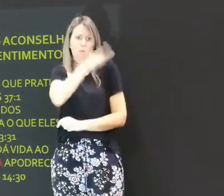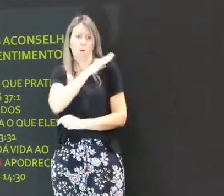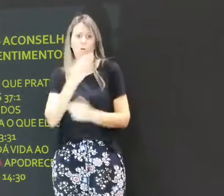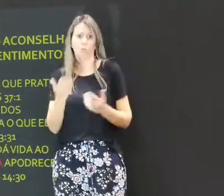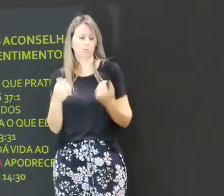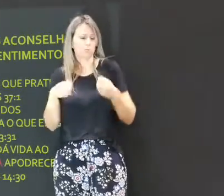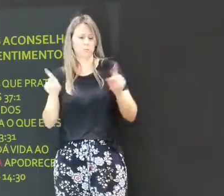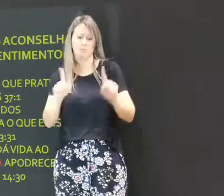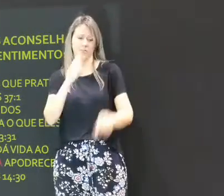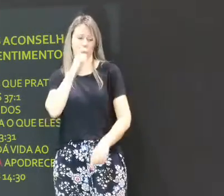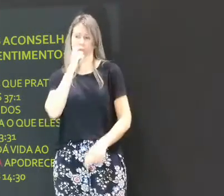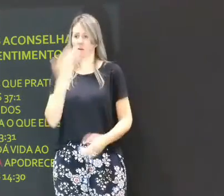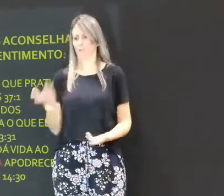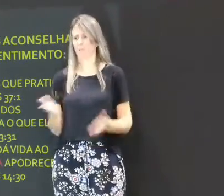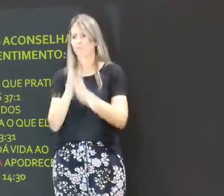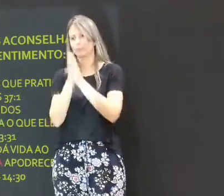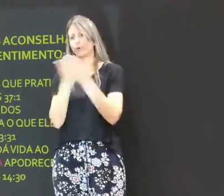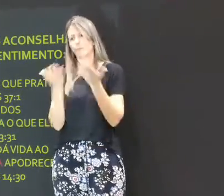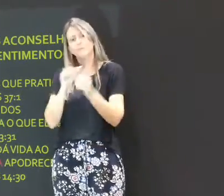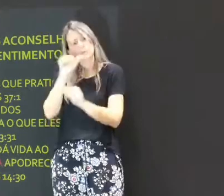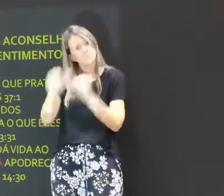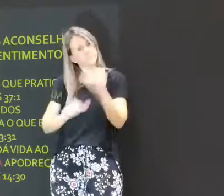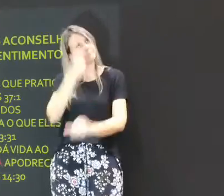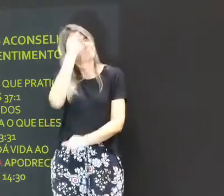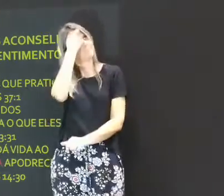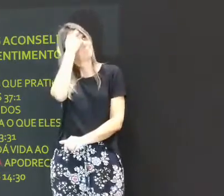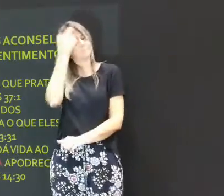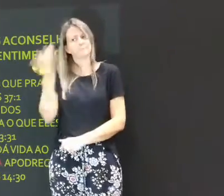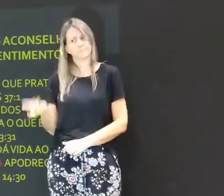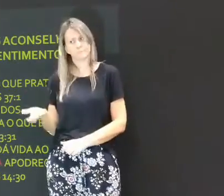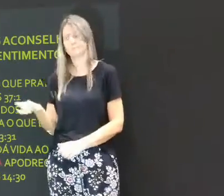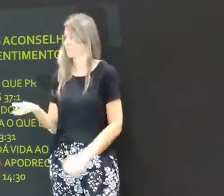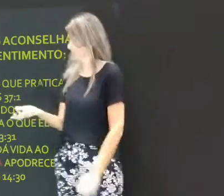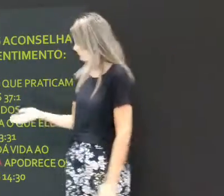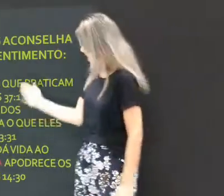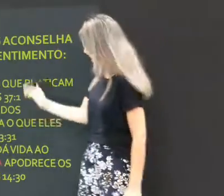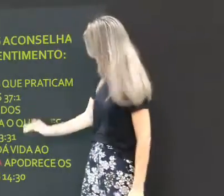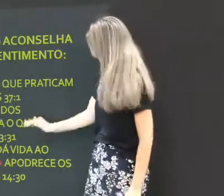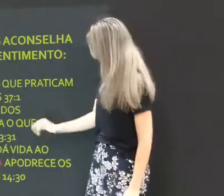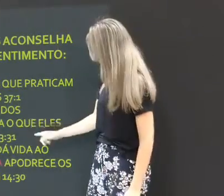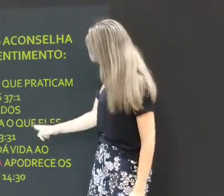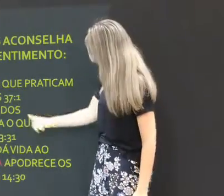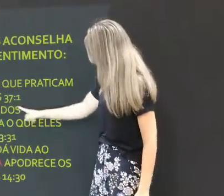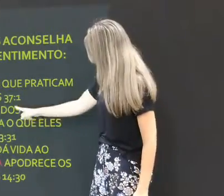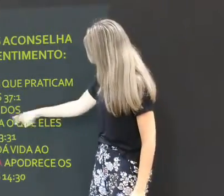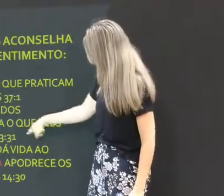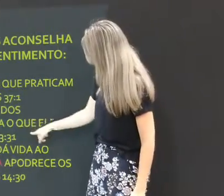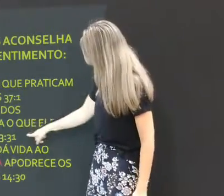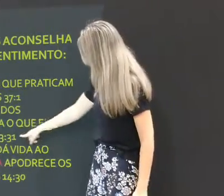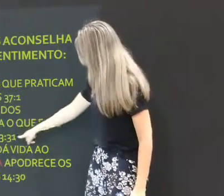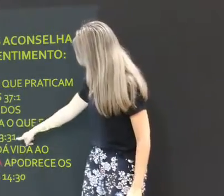As pessoas fazem o mal, não precisa ter inveja delas. Por favor, muda sua cabeça, sua mente.